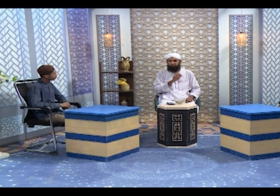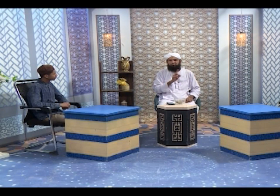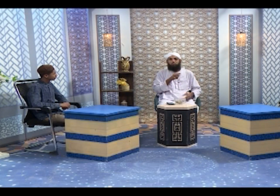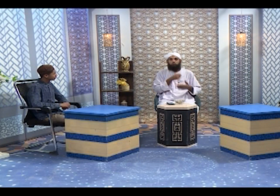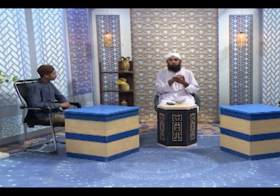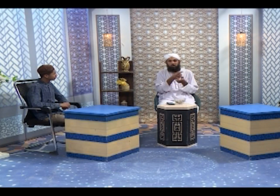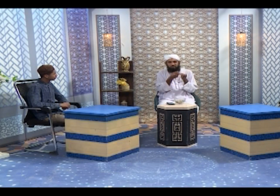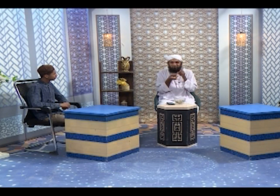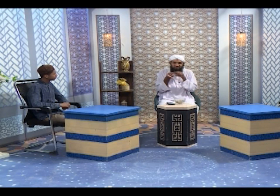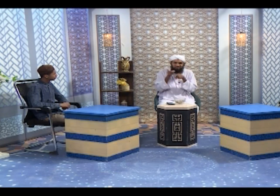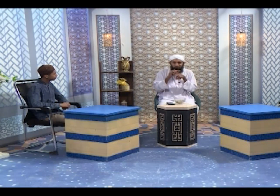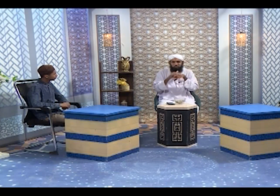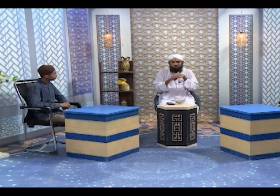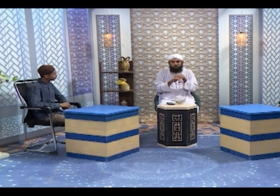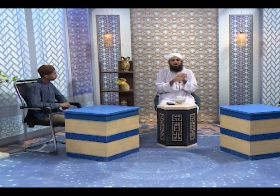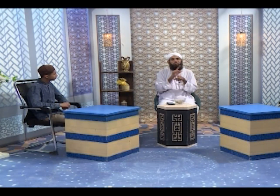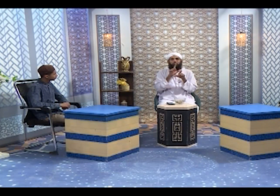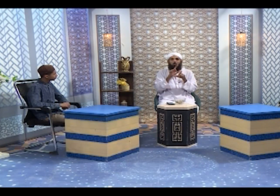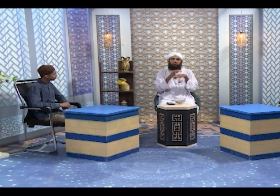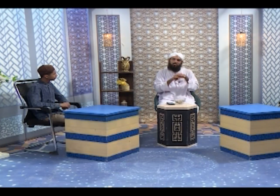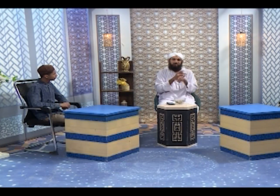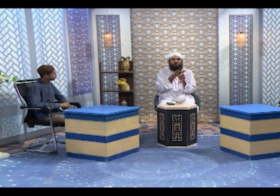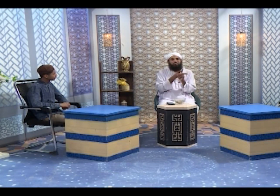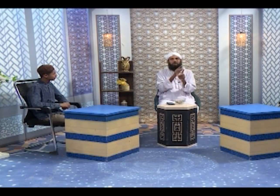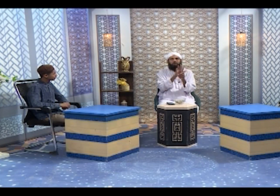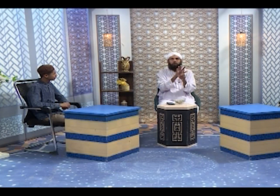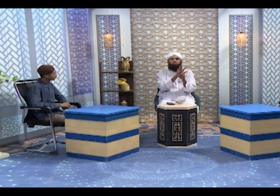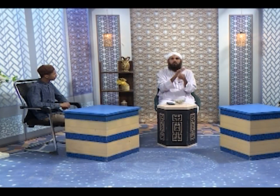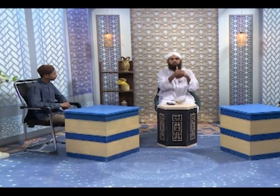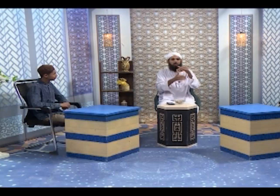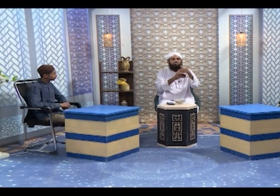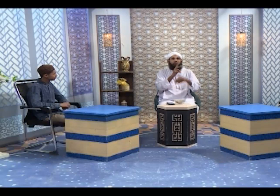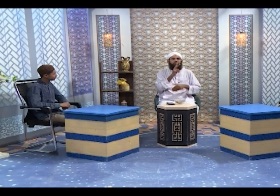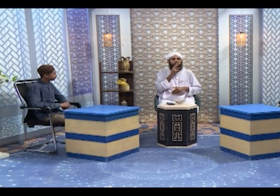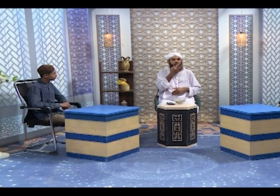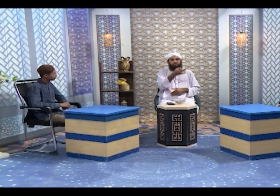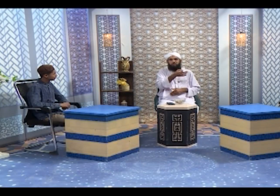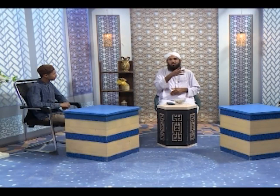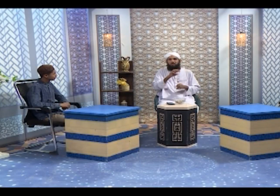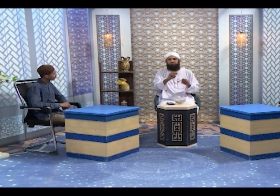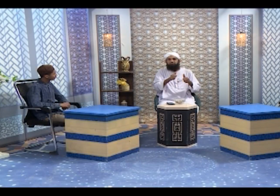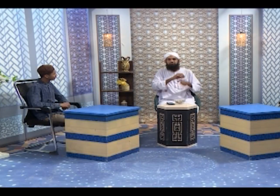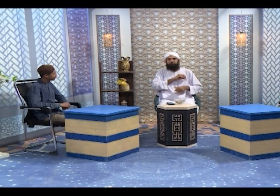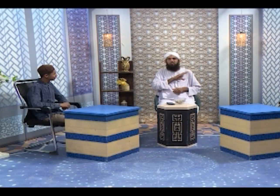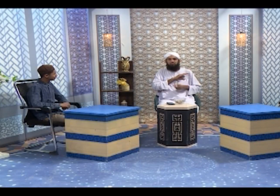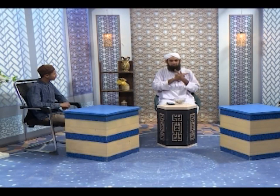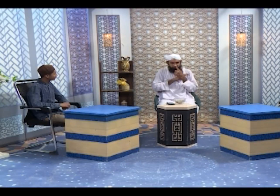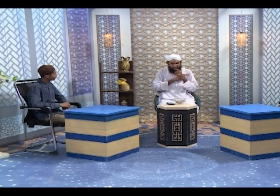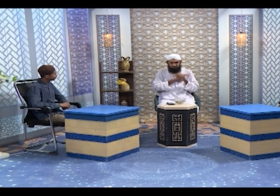شفقت و محبت سے سمجھائیے کہ اس طرح ہماری بات میں بھی اثر ہوگا اور بچے بھی فرما بردار بن جائیں گے